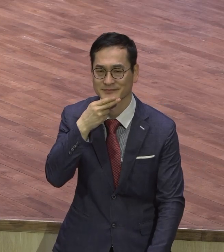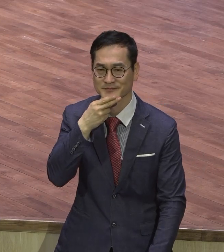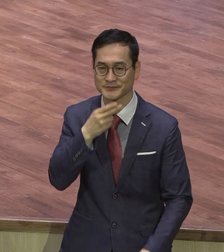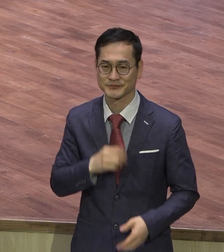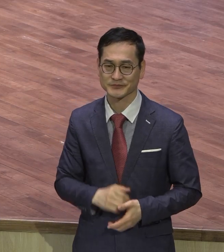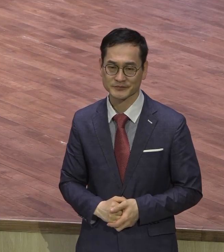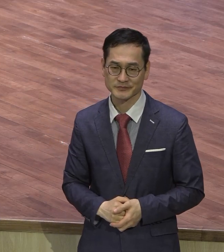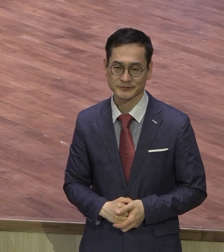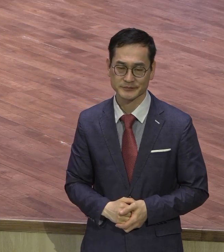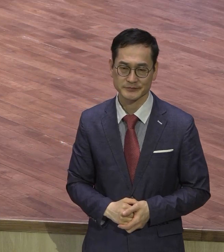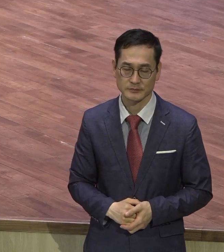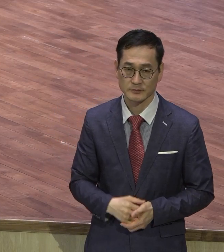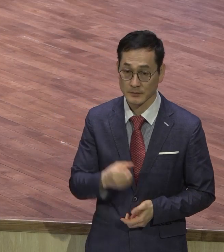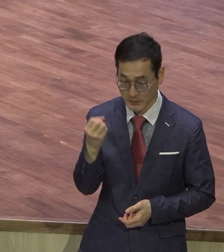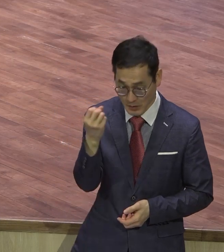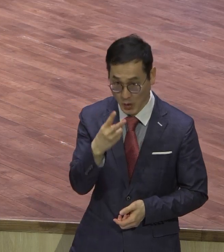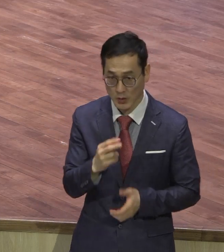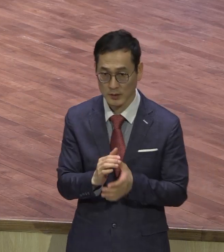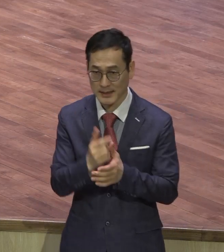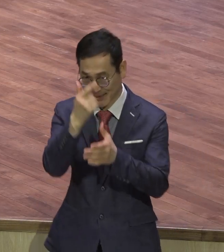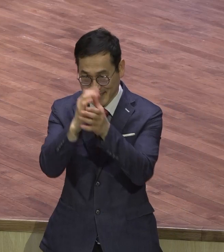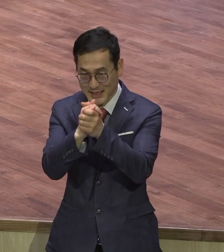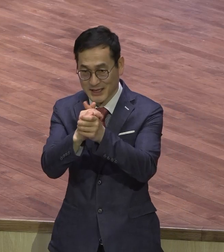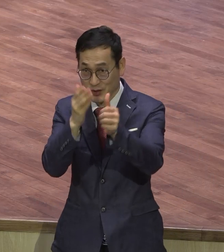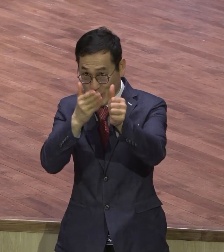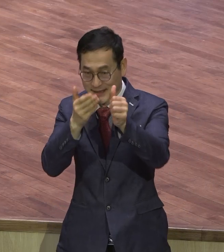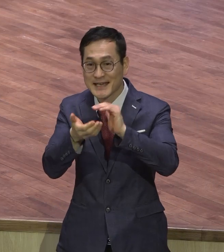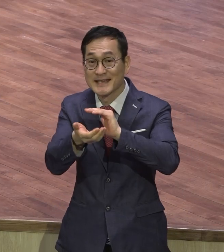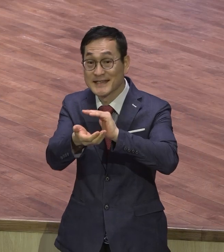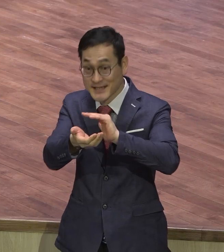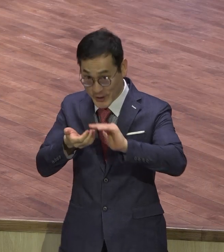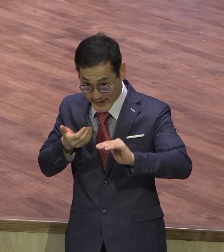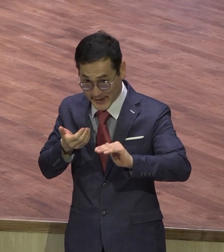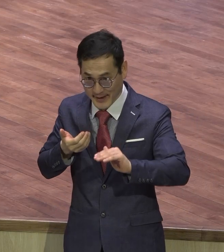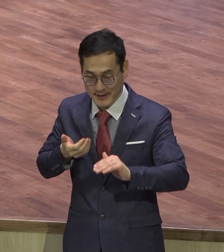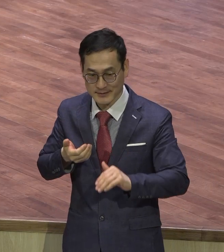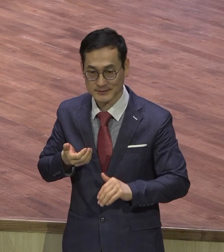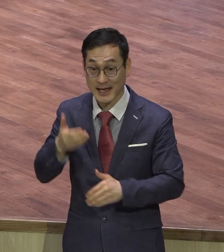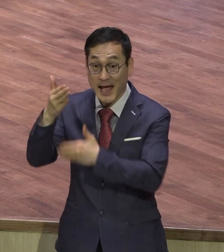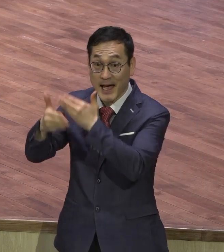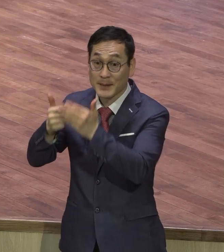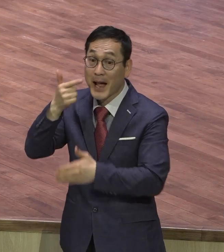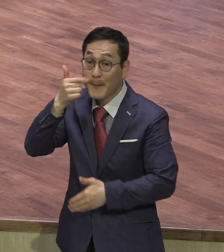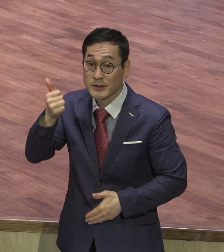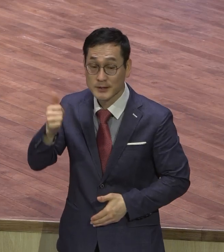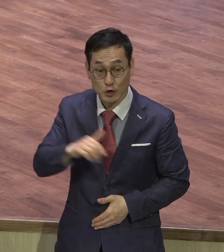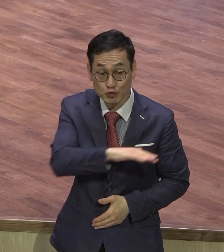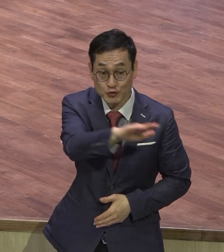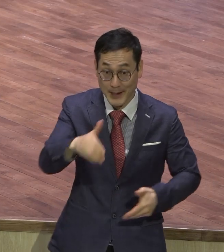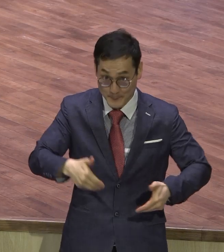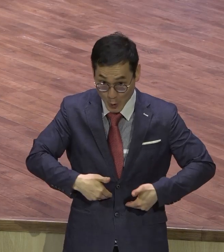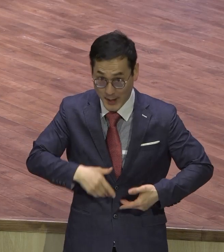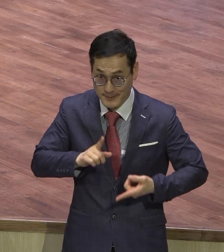본문 8절에 보면 구하기 전에 너희에게 있어야 할 것을 하나님 너희 아버지께서